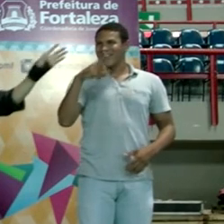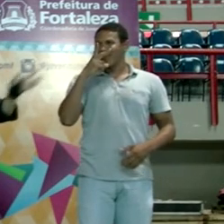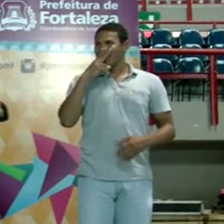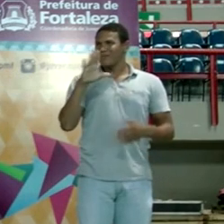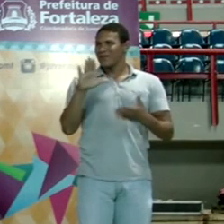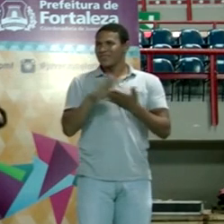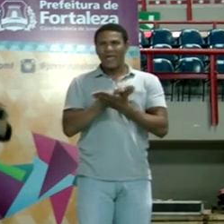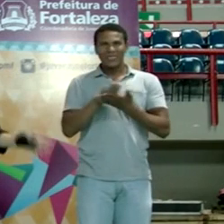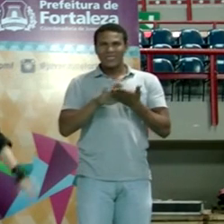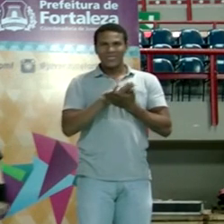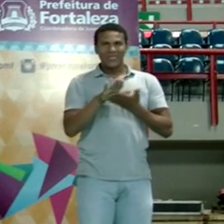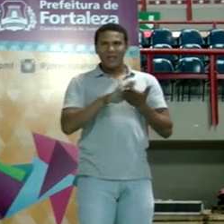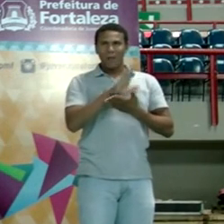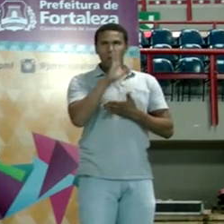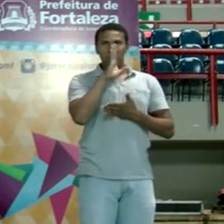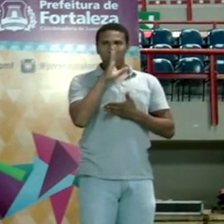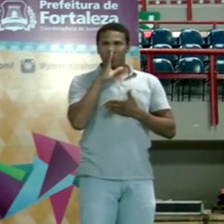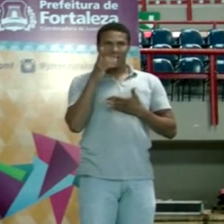né?